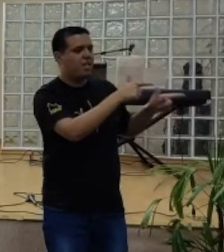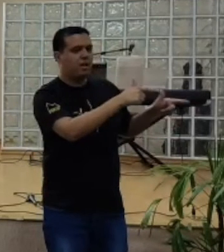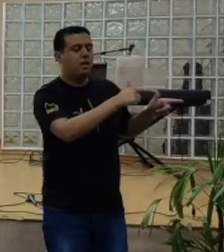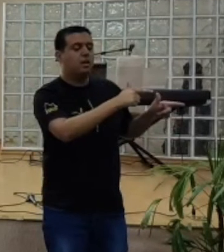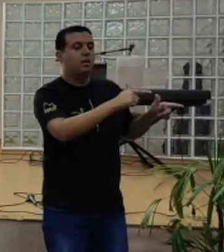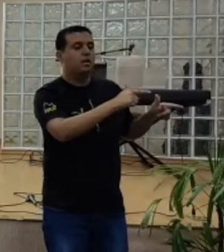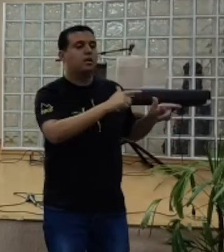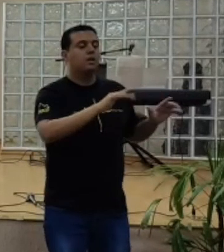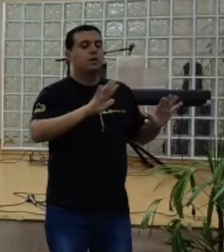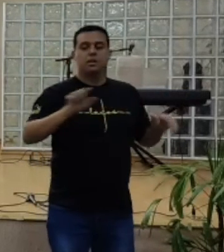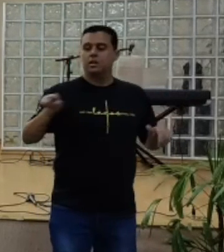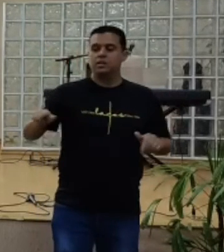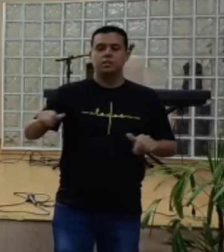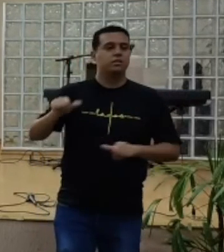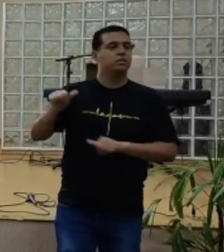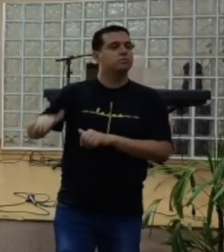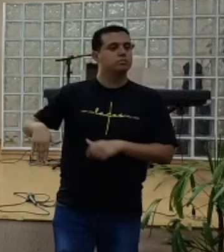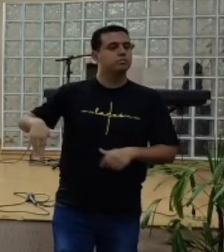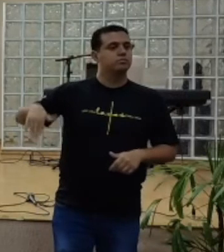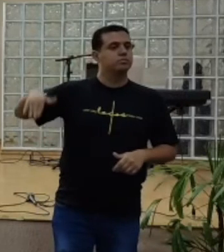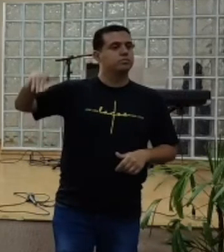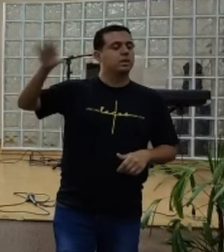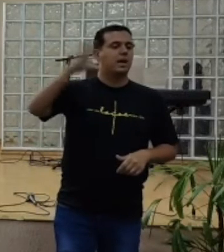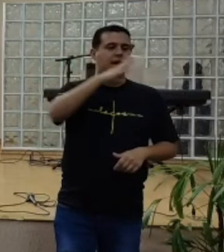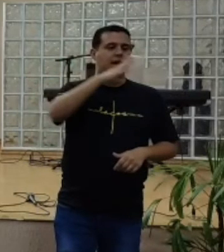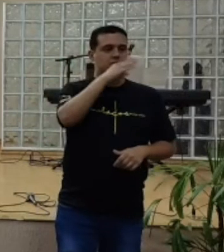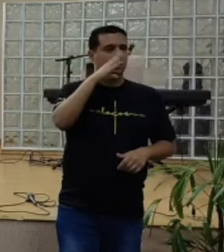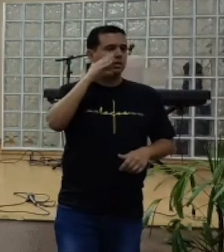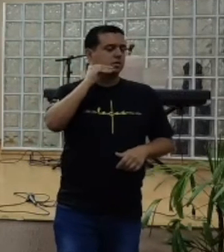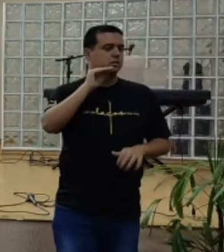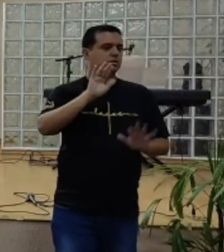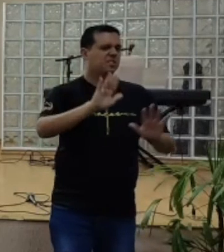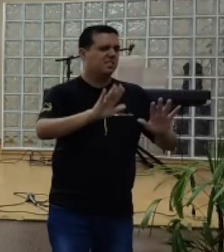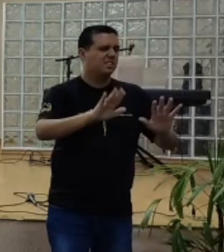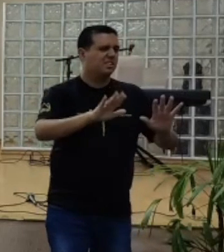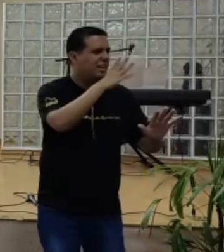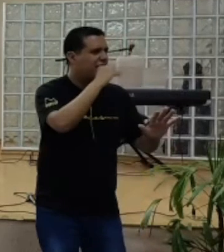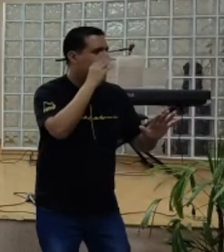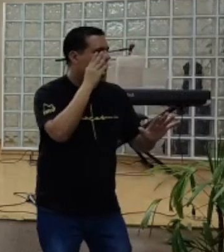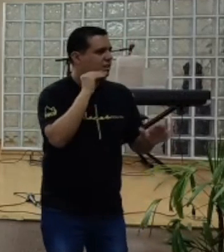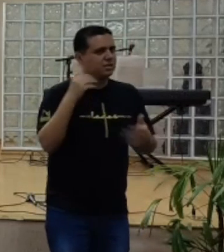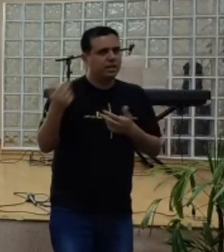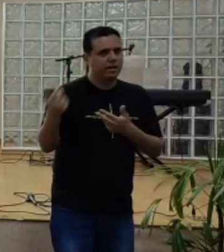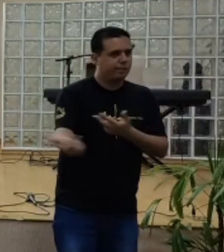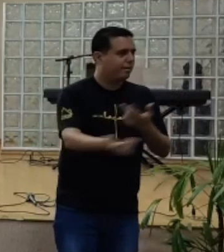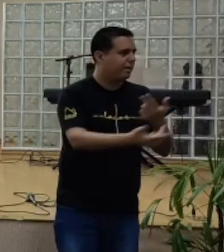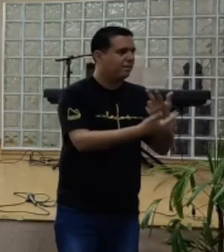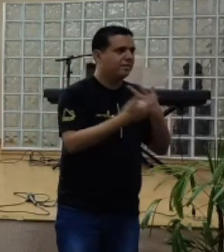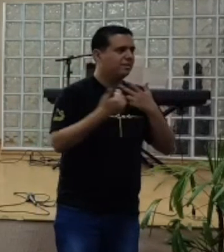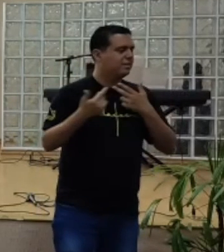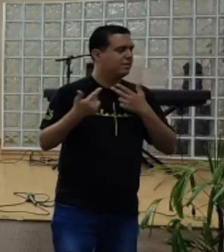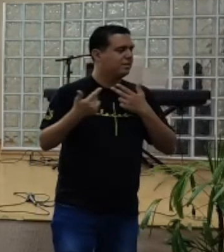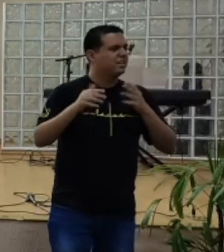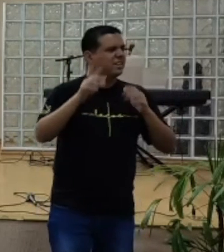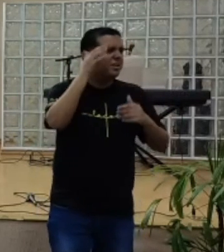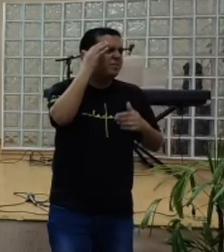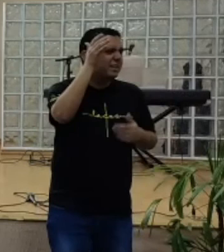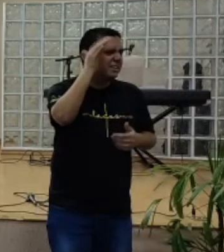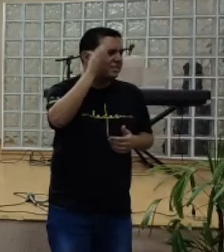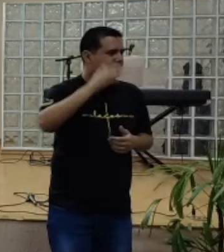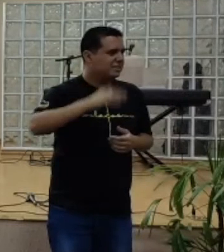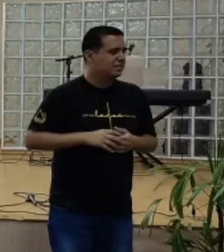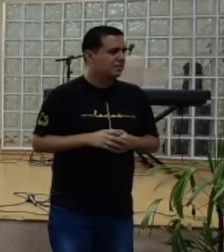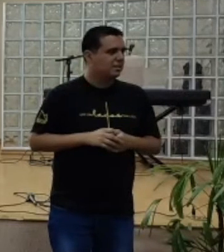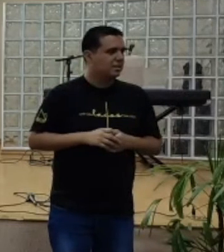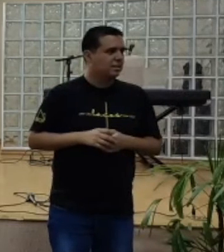e adolescente em todas as gerações foi do mesmo jeitinho. Imagine Ismael em casa